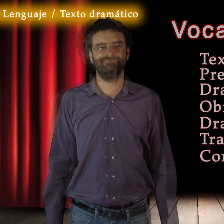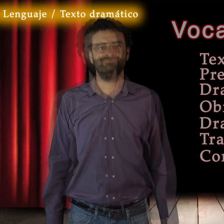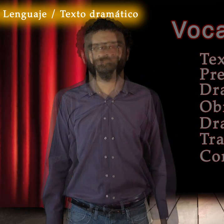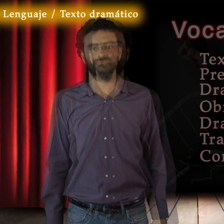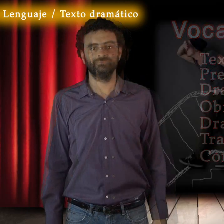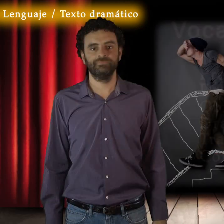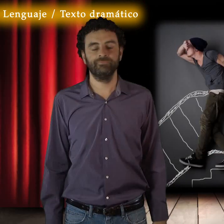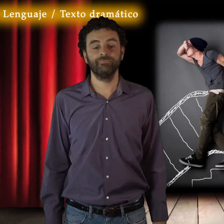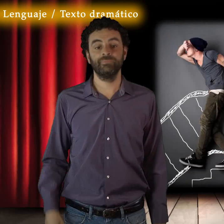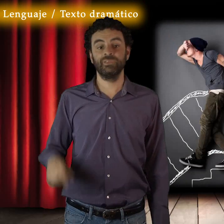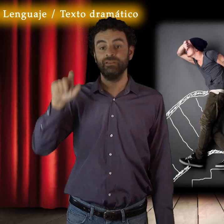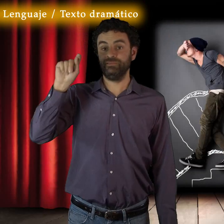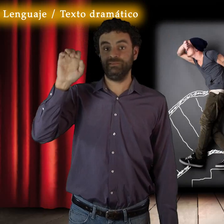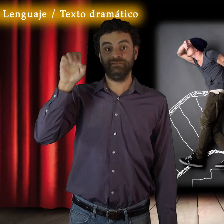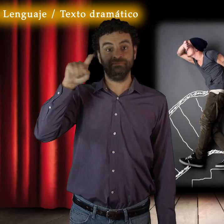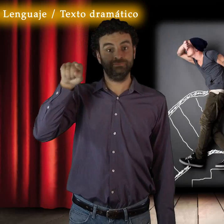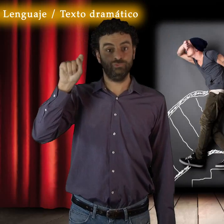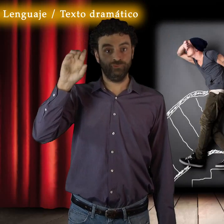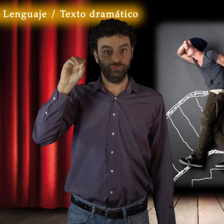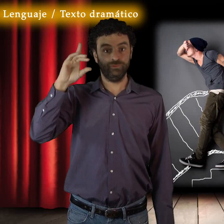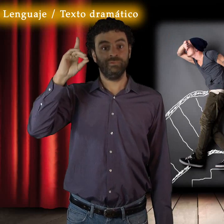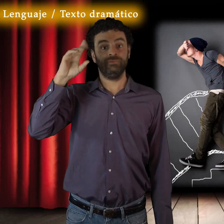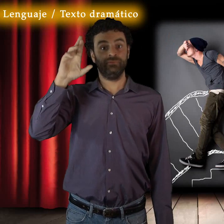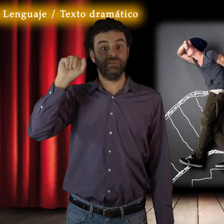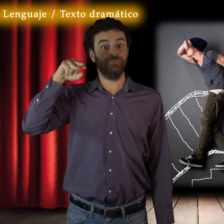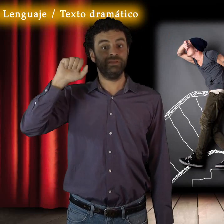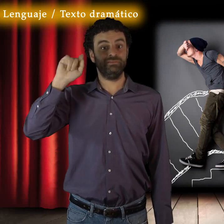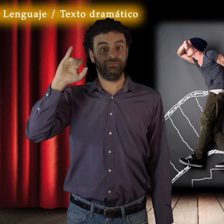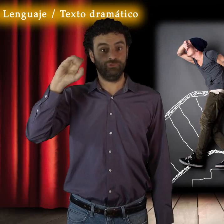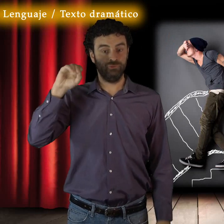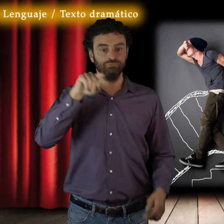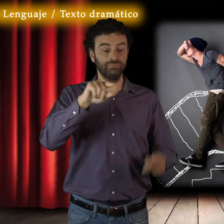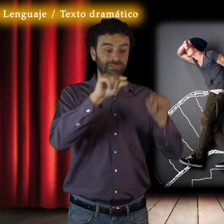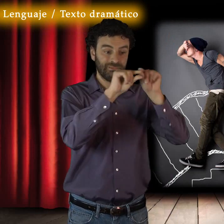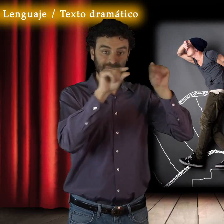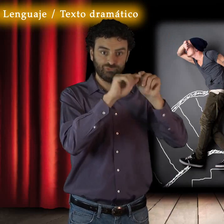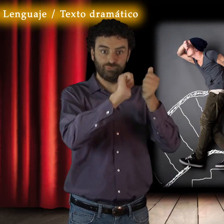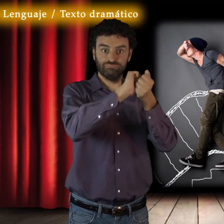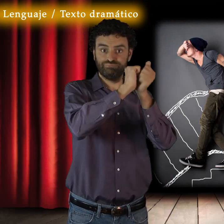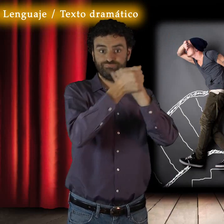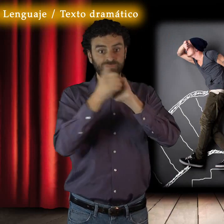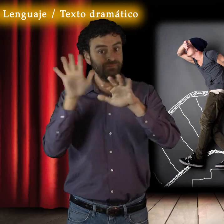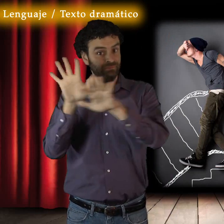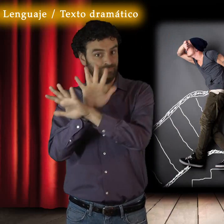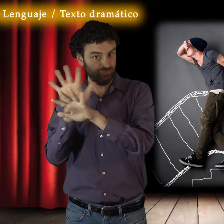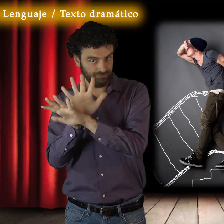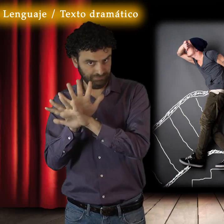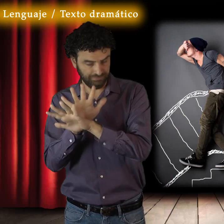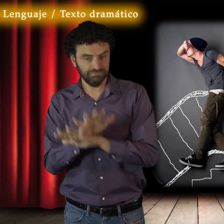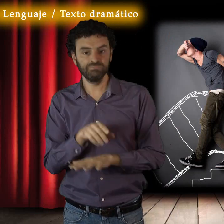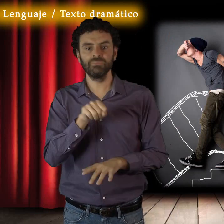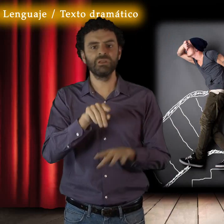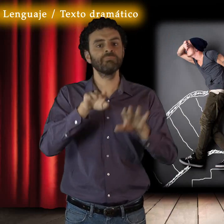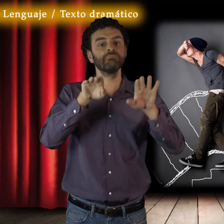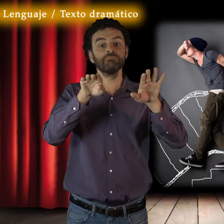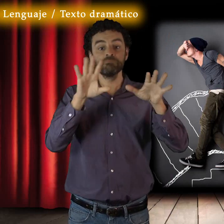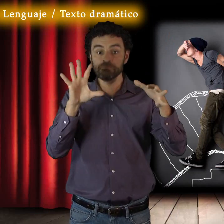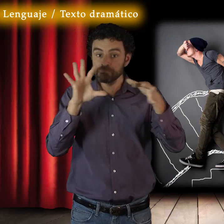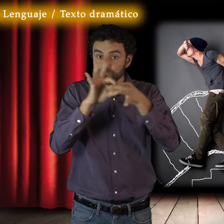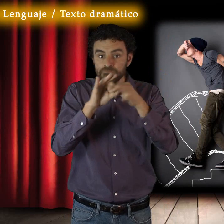comedia el texto dramático corresponde a un texto narrativo ya que tiene su misma estructura y elementos Solo que